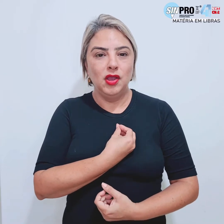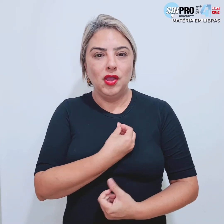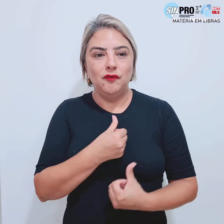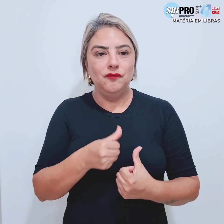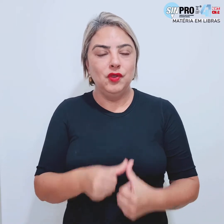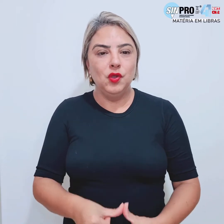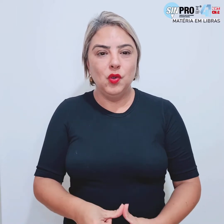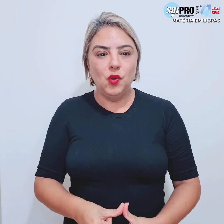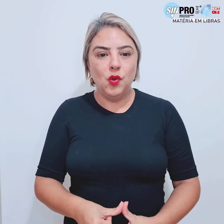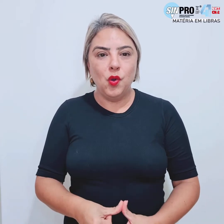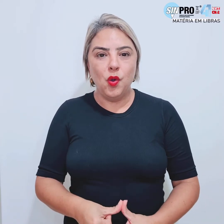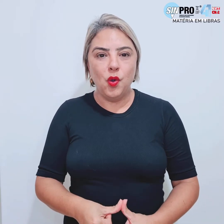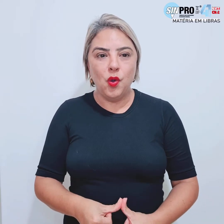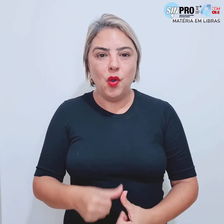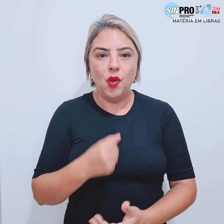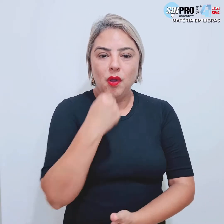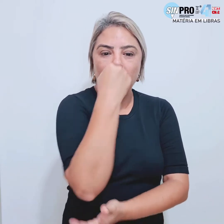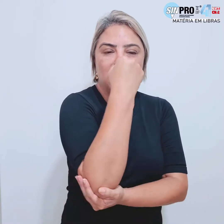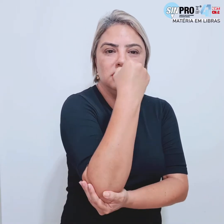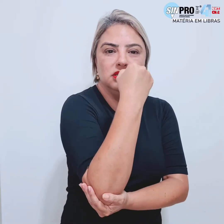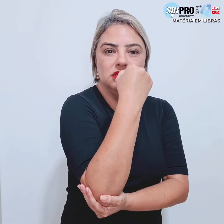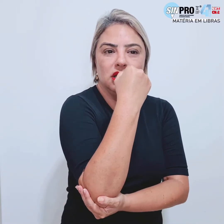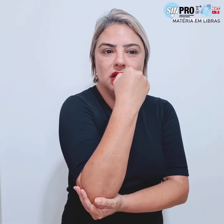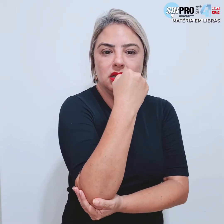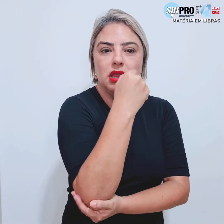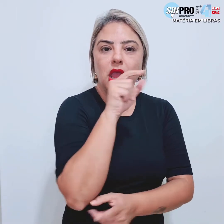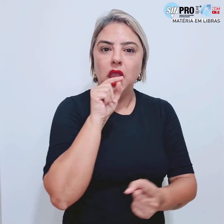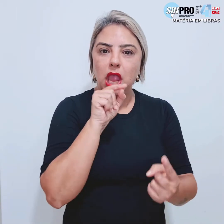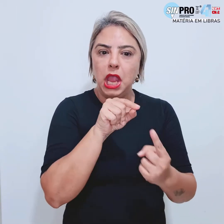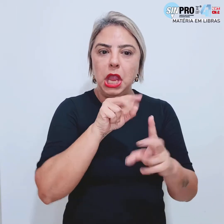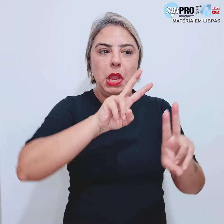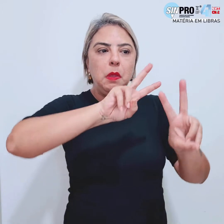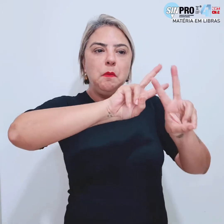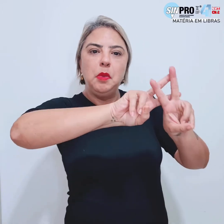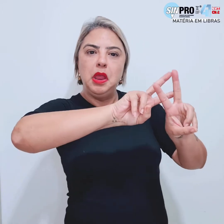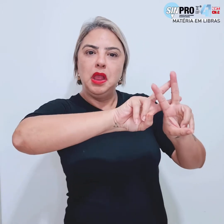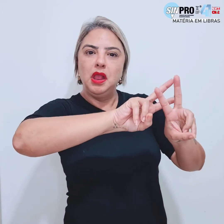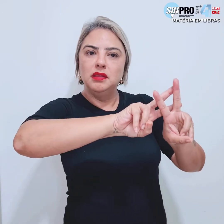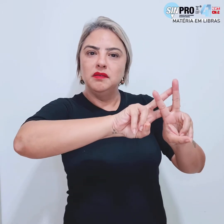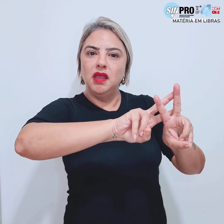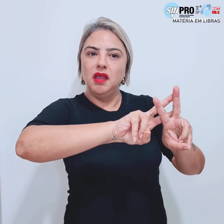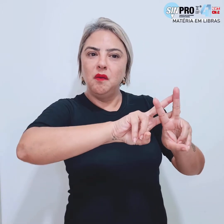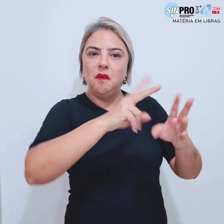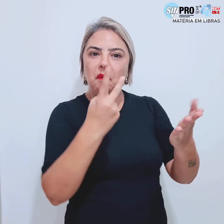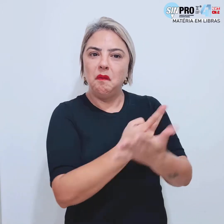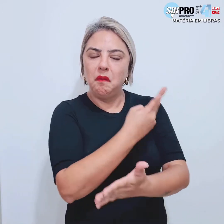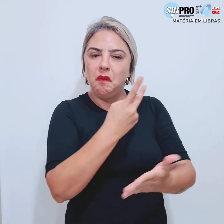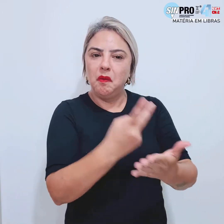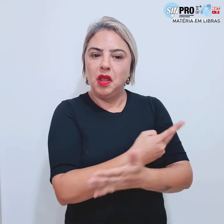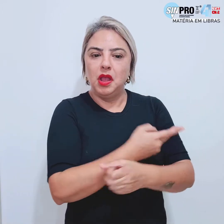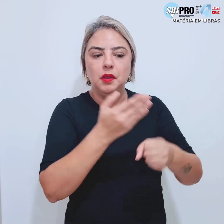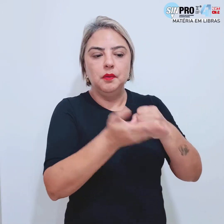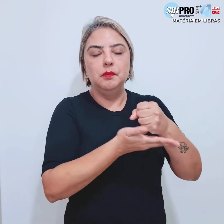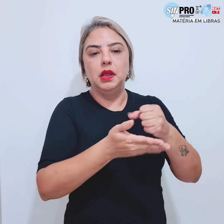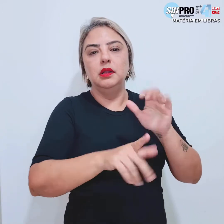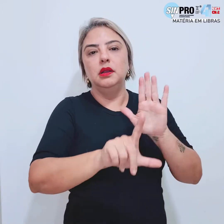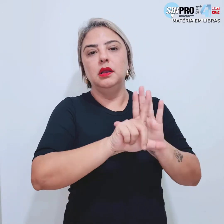tornou um ato subversivo e motivo de prisões arbitrárias, com base na Lei